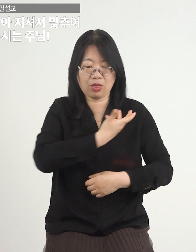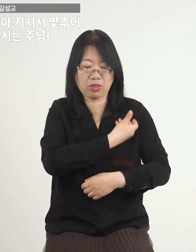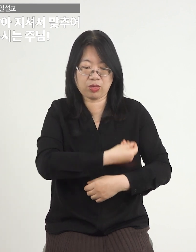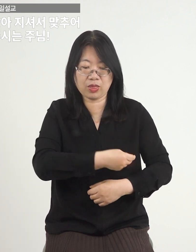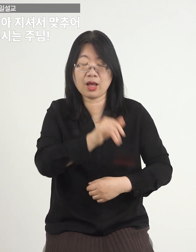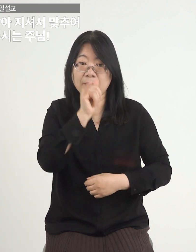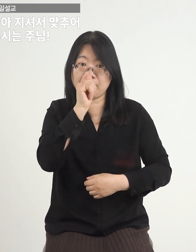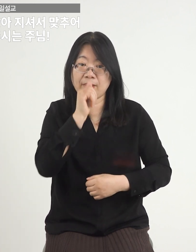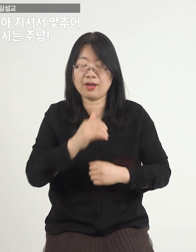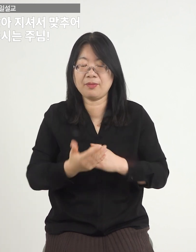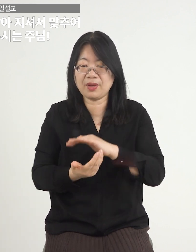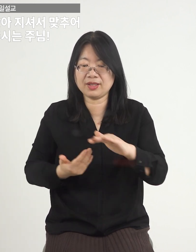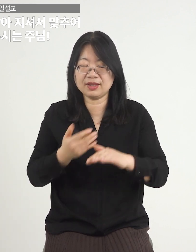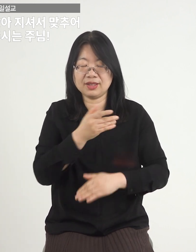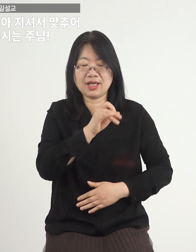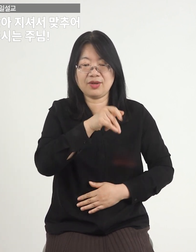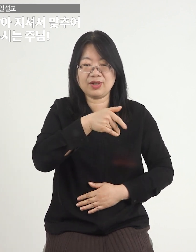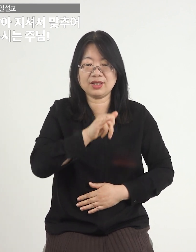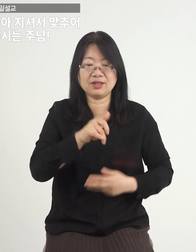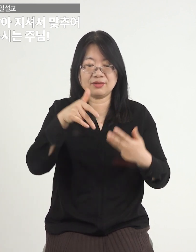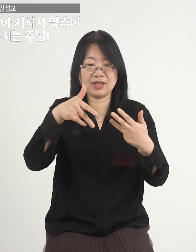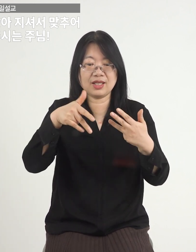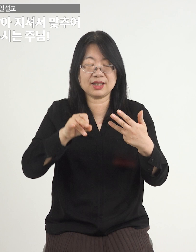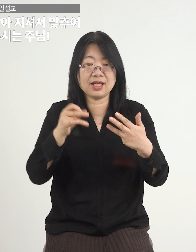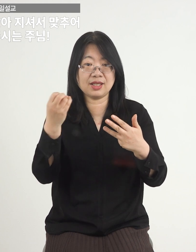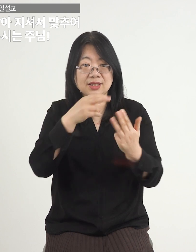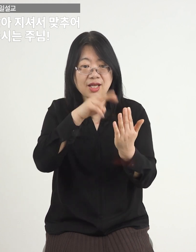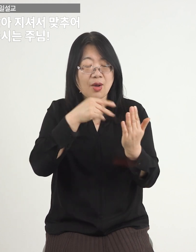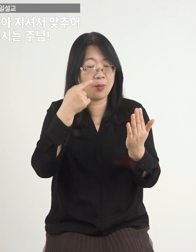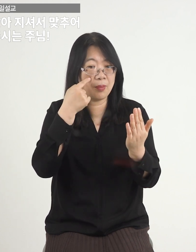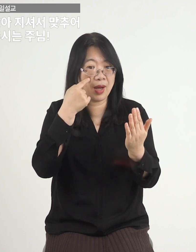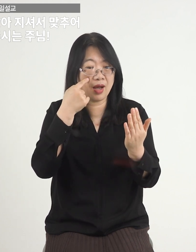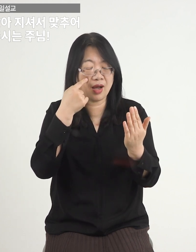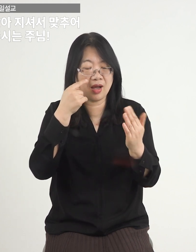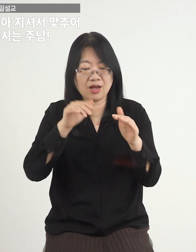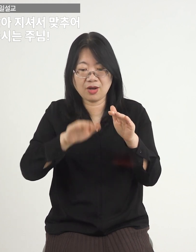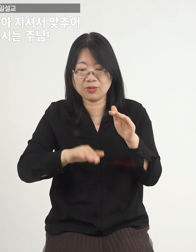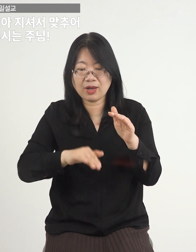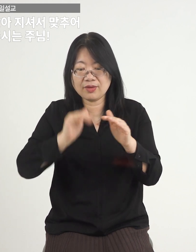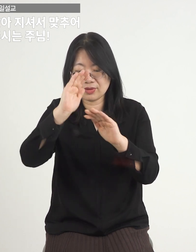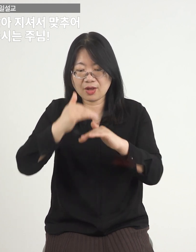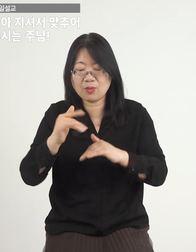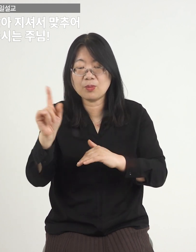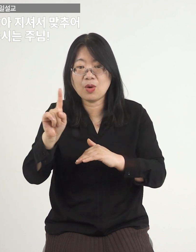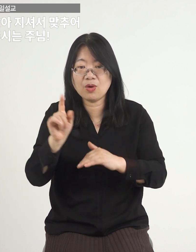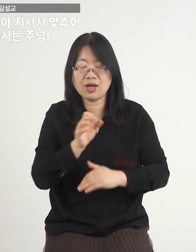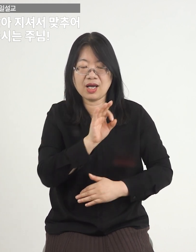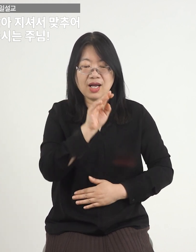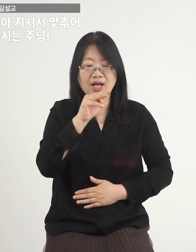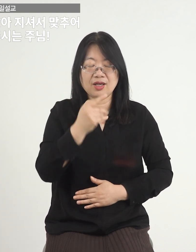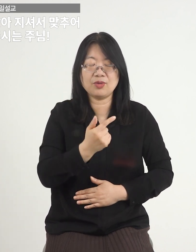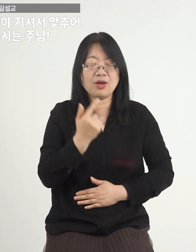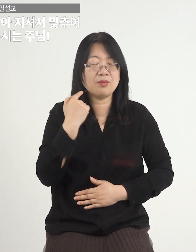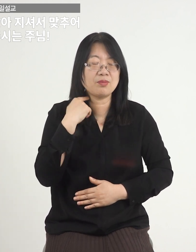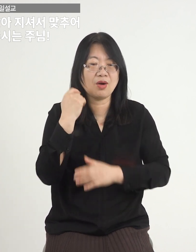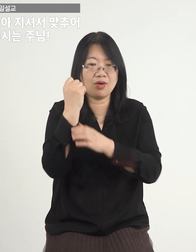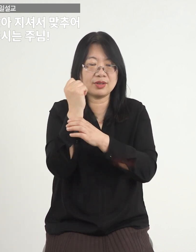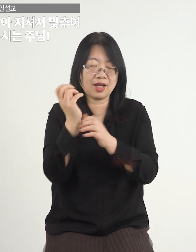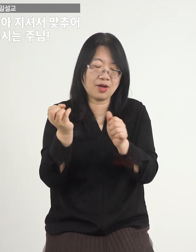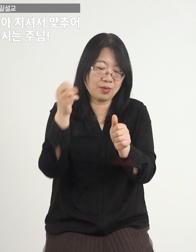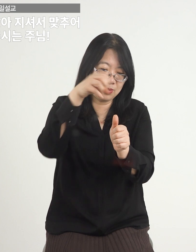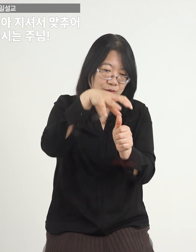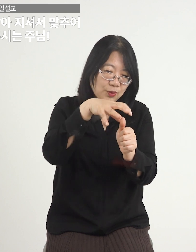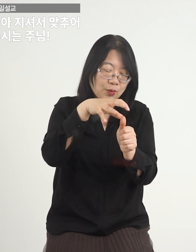방금 레위기 8장을 다시 한번 보시면 후반부에 이렇게 돼 있죠. 아론의 머리에 붓고